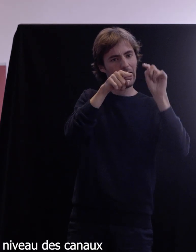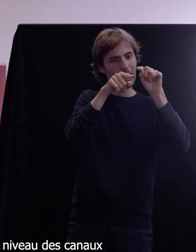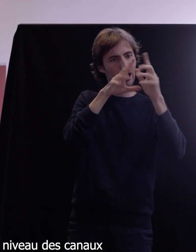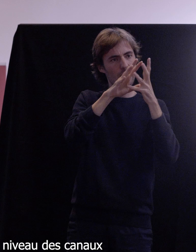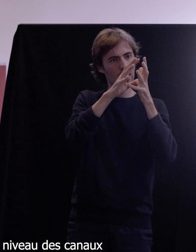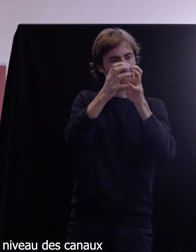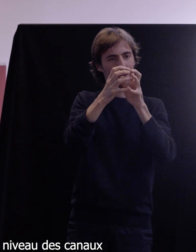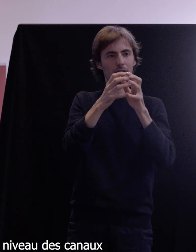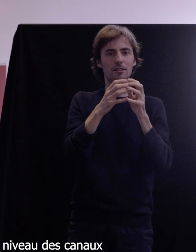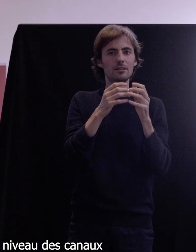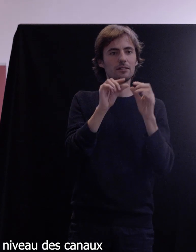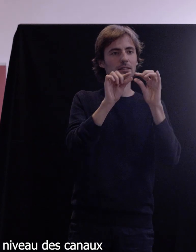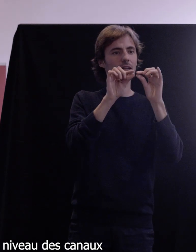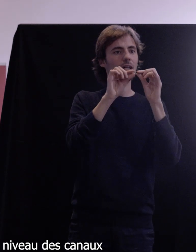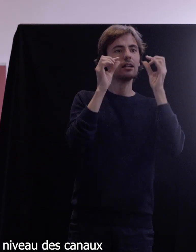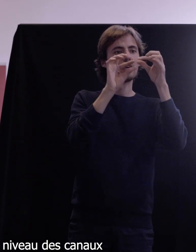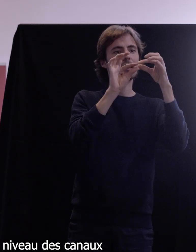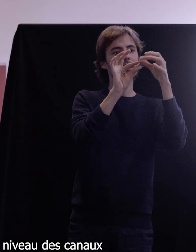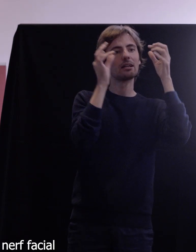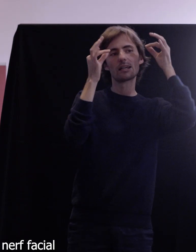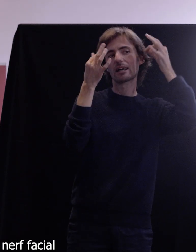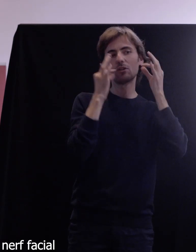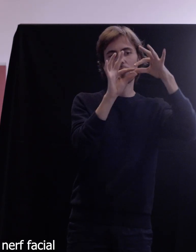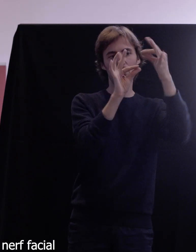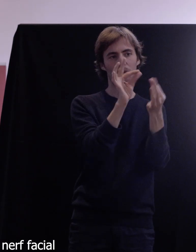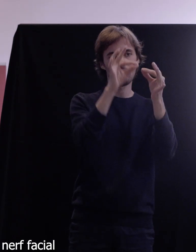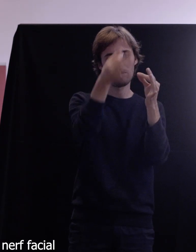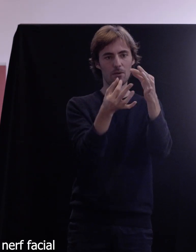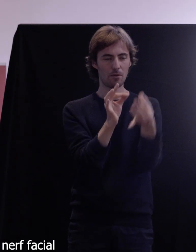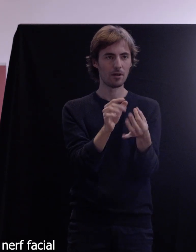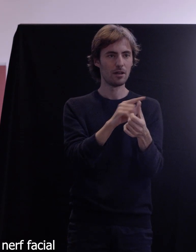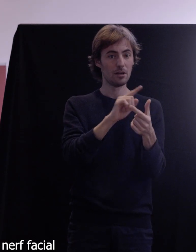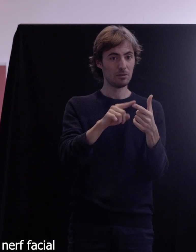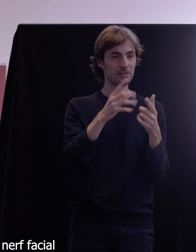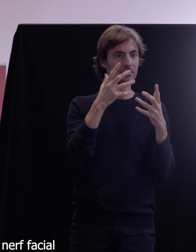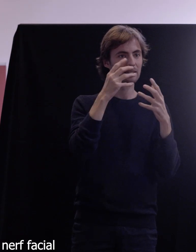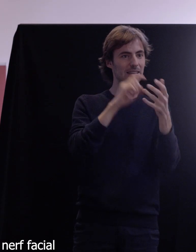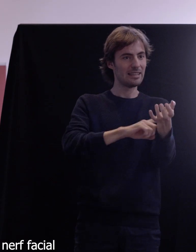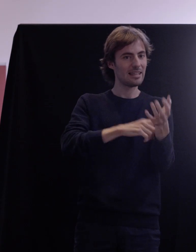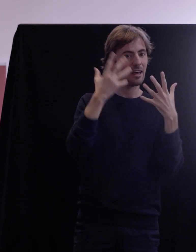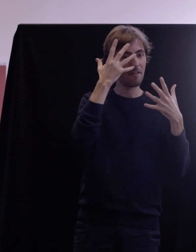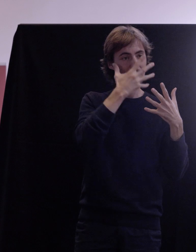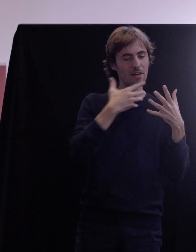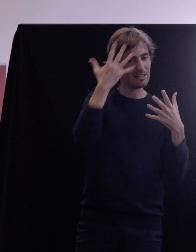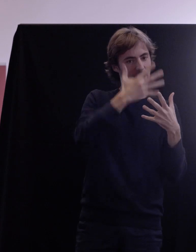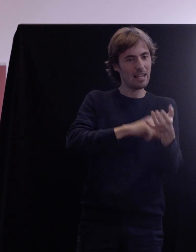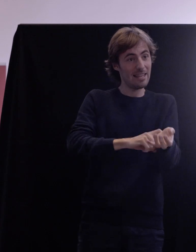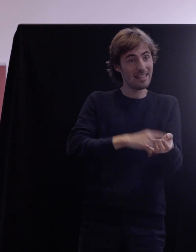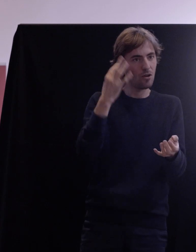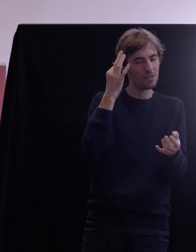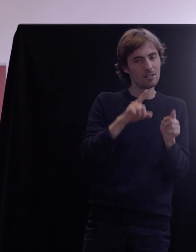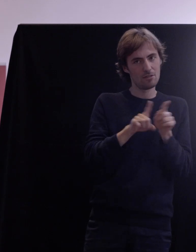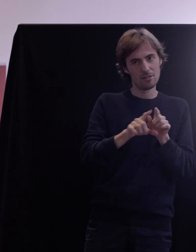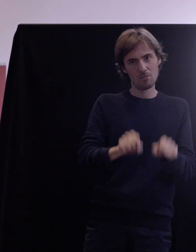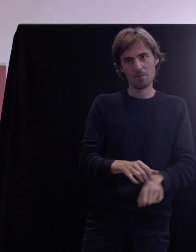des malformations au niveau des canaux semi-circulaires, des malpositions au niveau du nerf facial et des anomalies au niveau du nerf auditif.